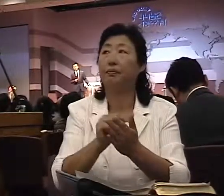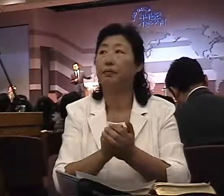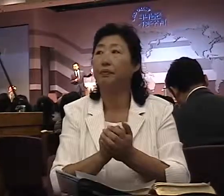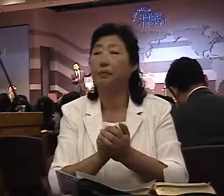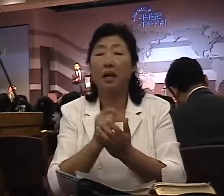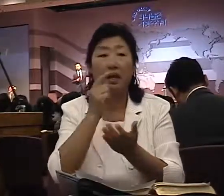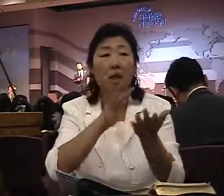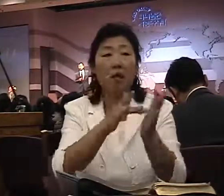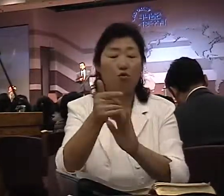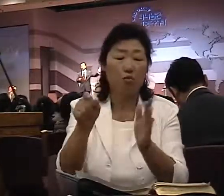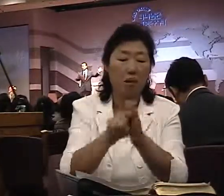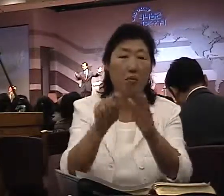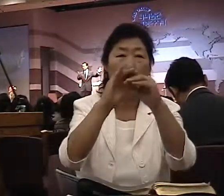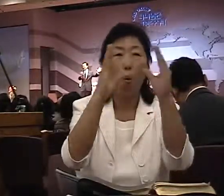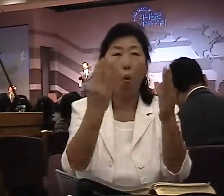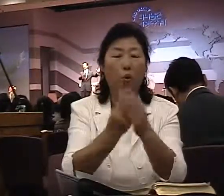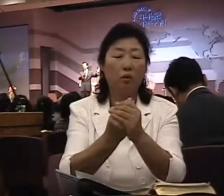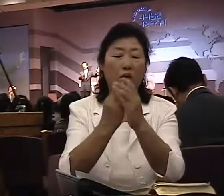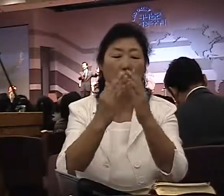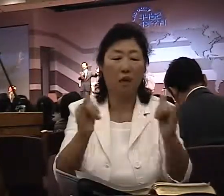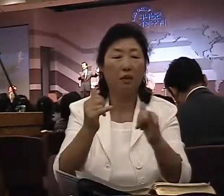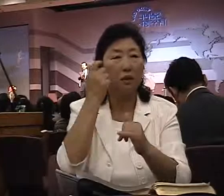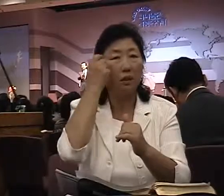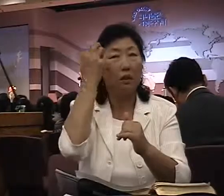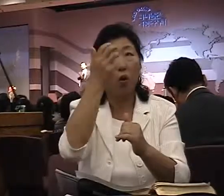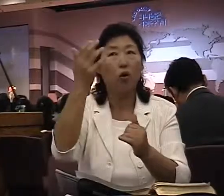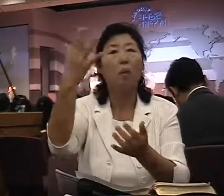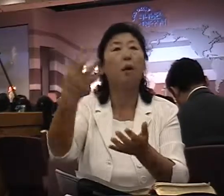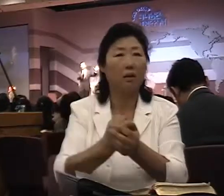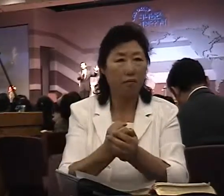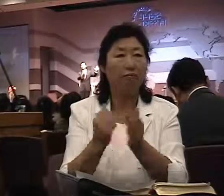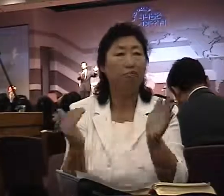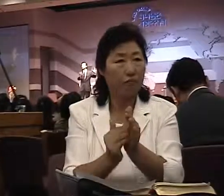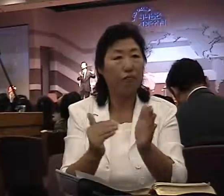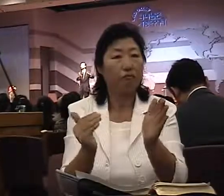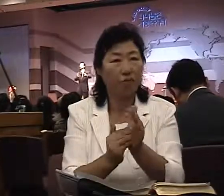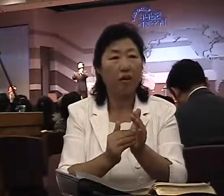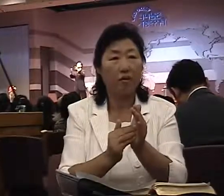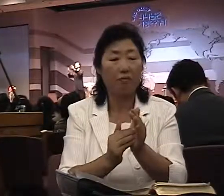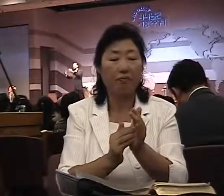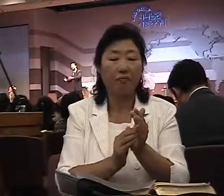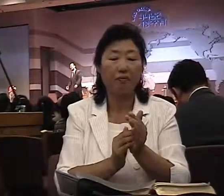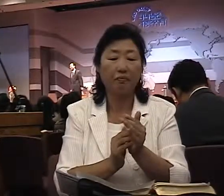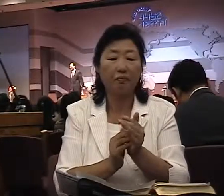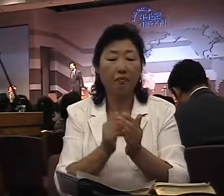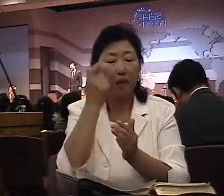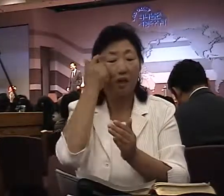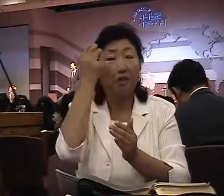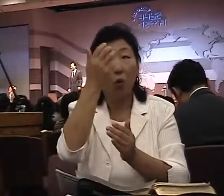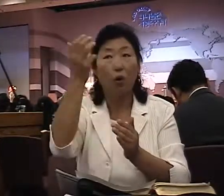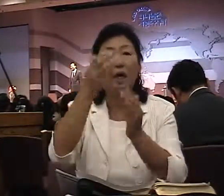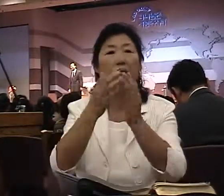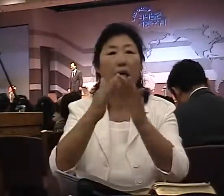예수 믿는 모든 사람들이 성령을 받았지만, 성령을 받았다고 성령의 사람은 아닙니다.